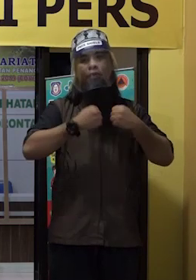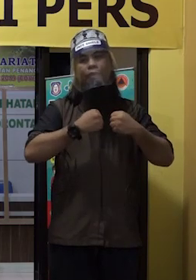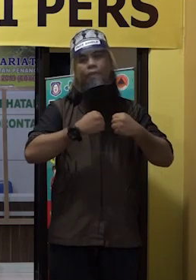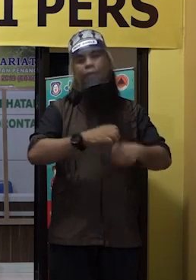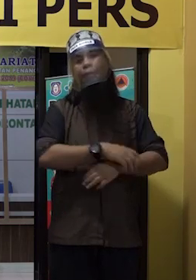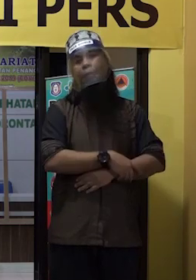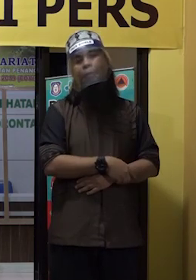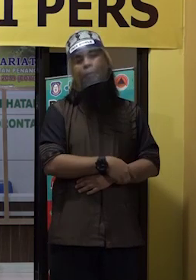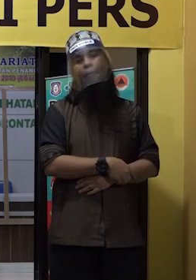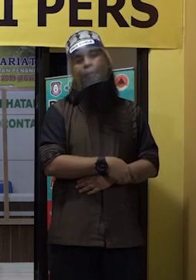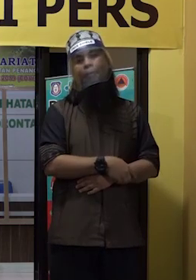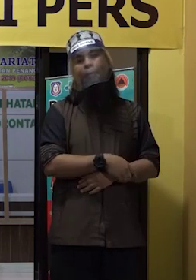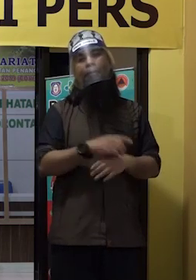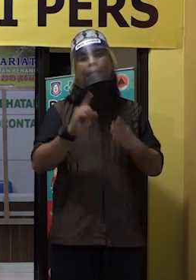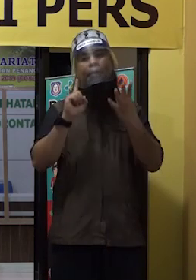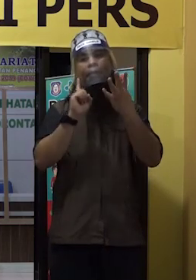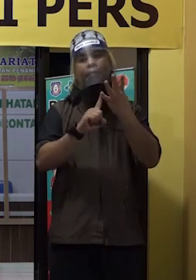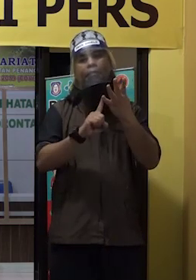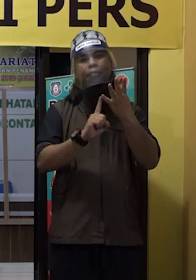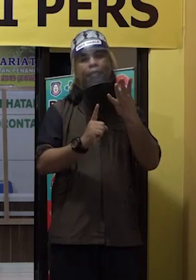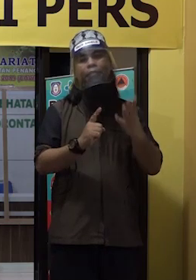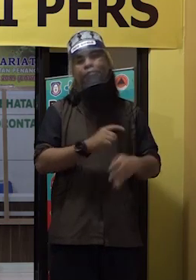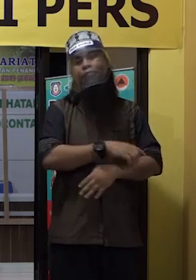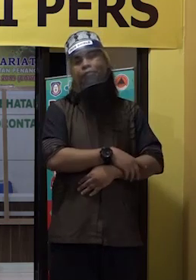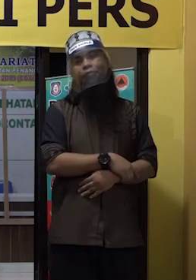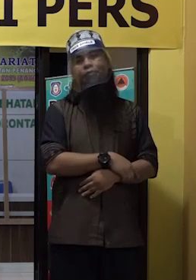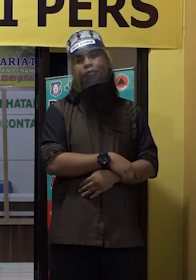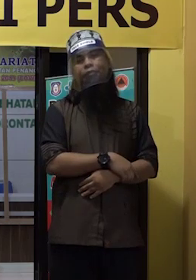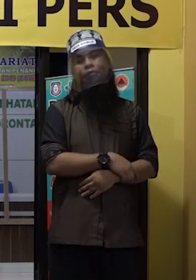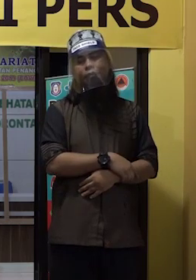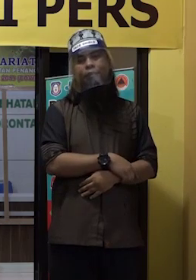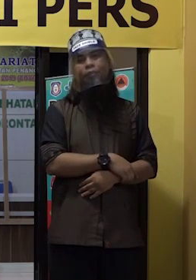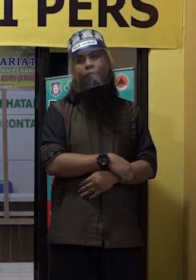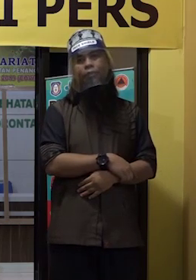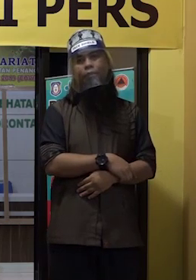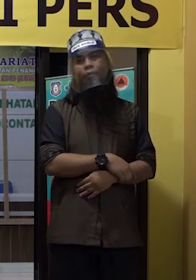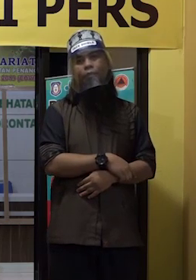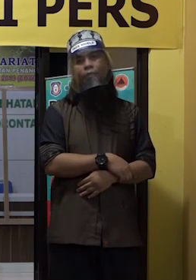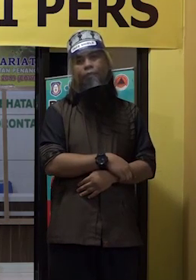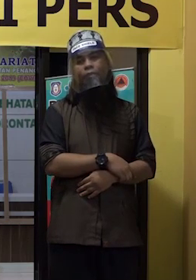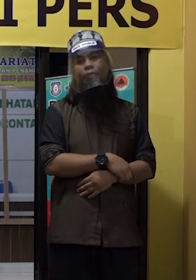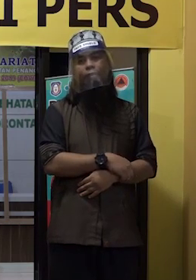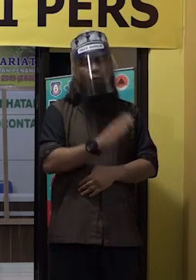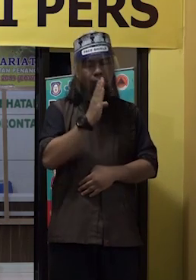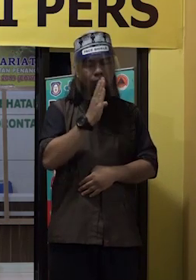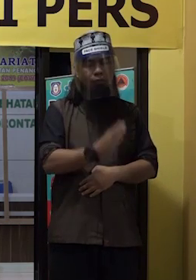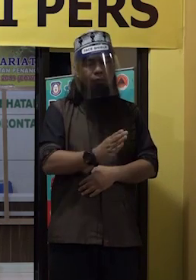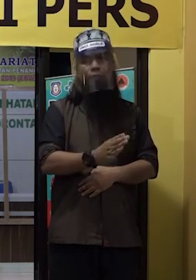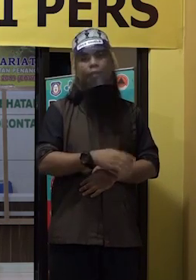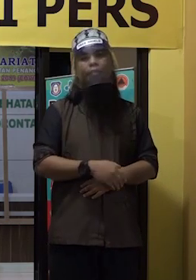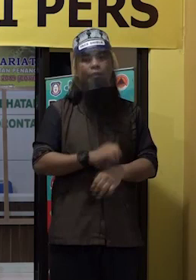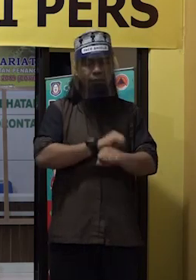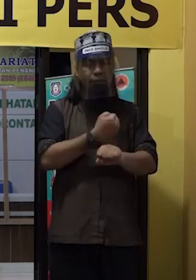keempat, komitmen yang bersangkutan yang akan dikarantina untuk melaksanakan segala protokol